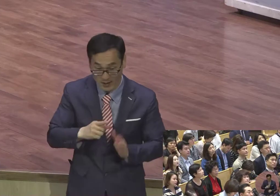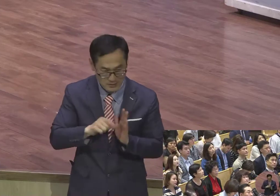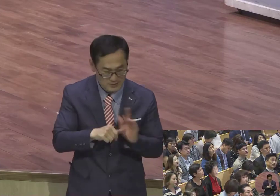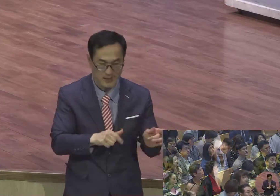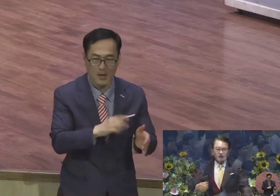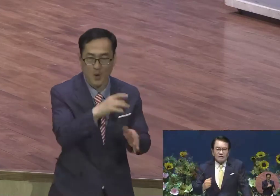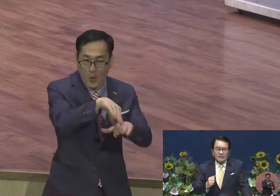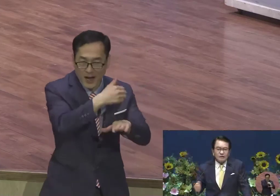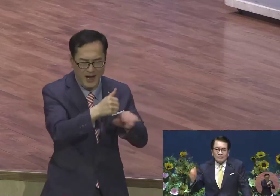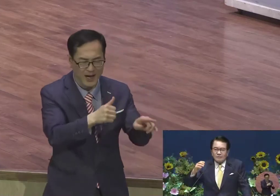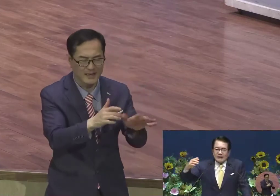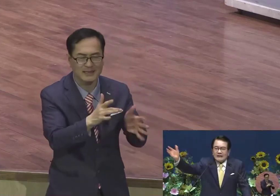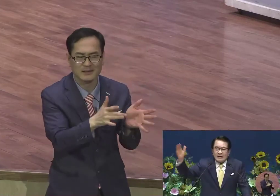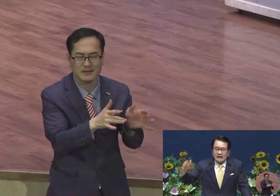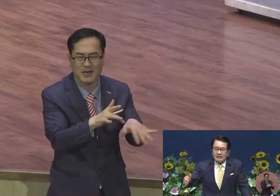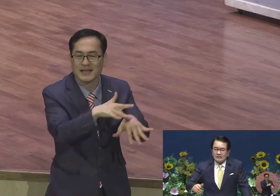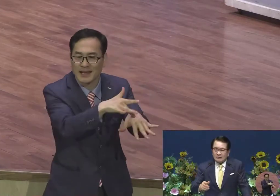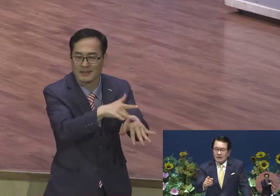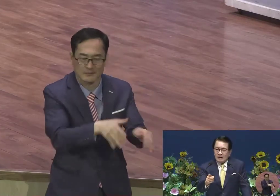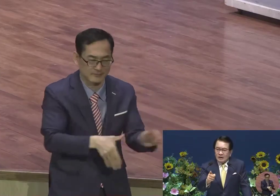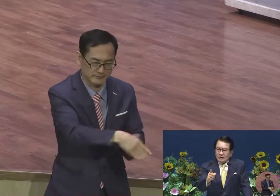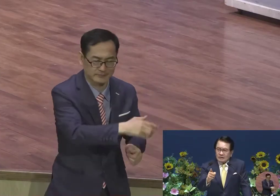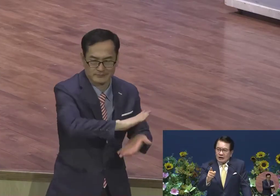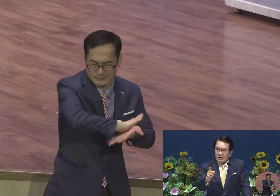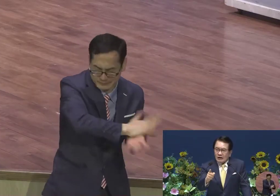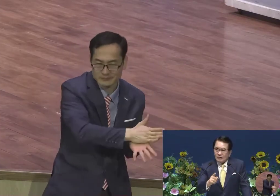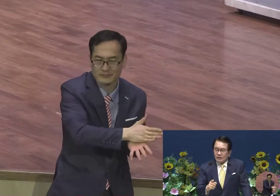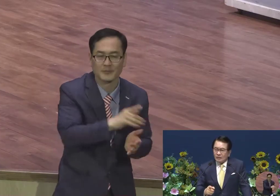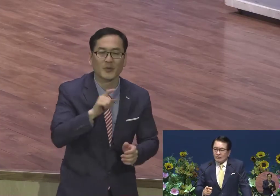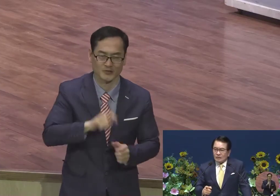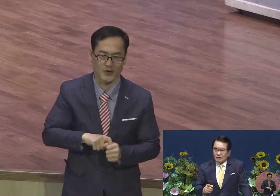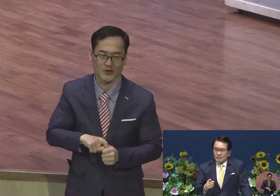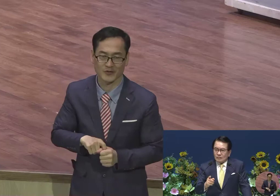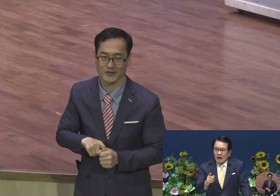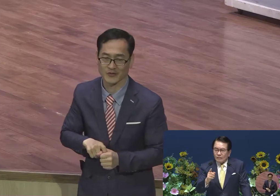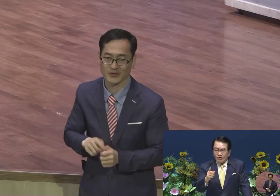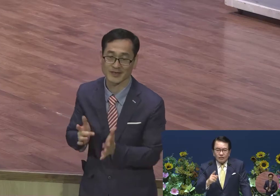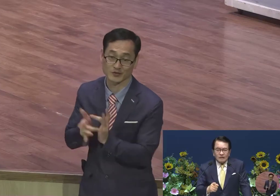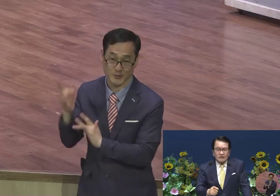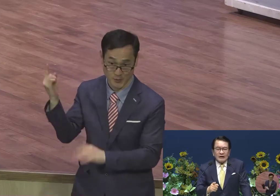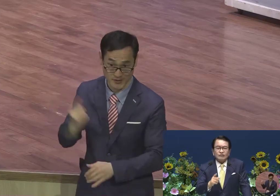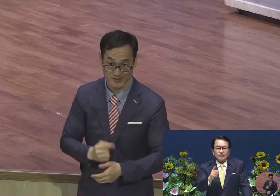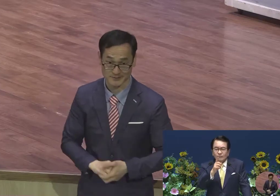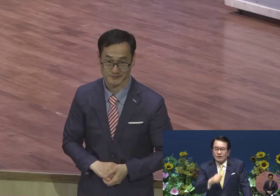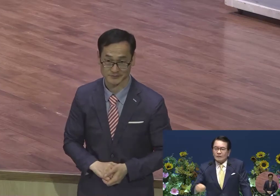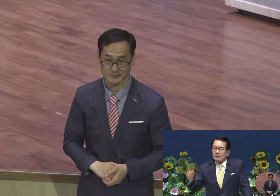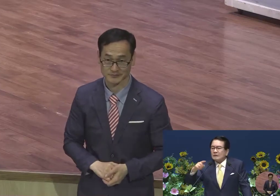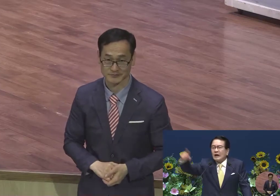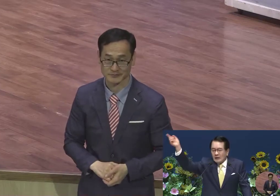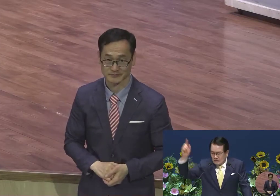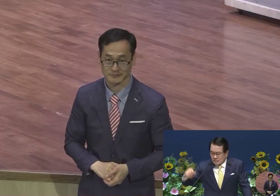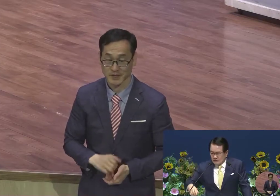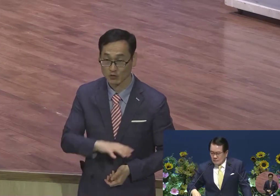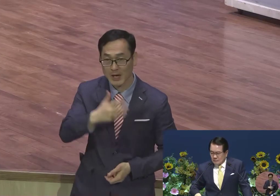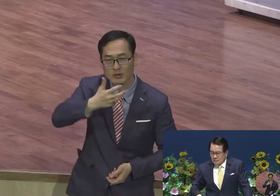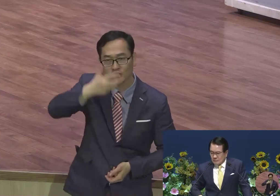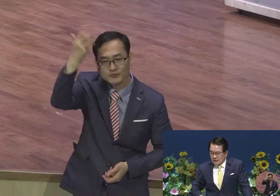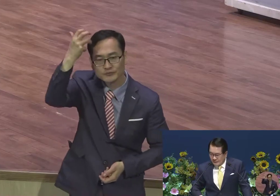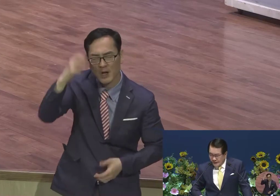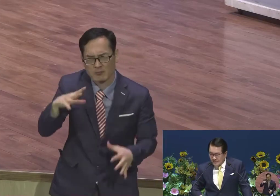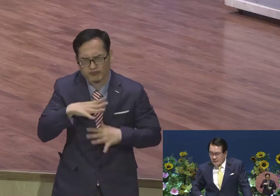매렸어요 그래서 예수님만 부르면 마귀 나가 여러분 자다가도요 악몽 꾸거도 예수님 부르면 나가요